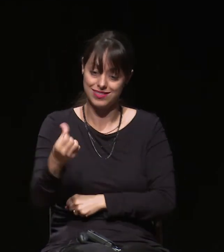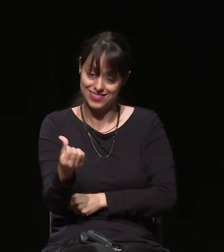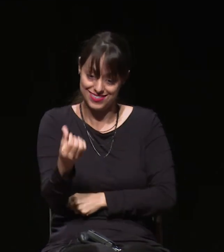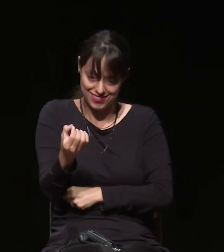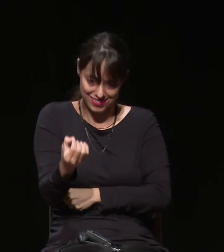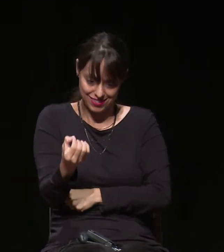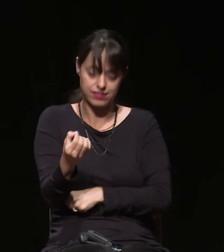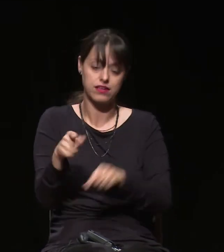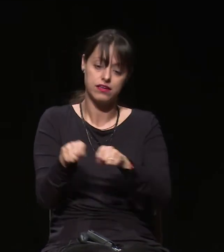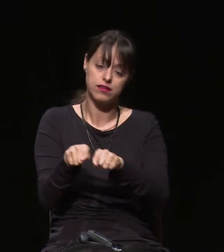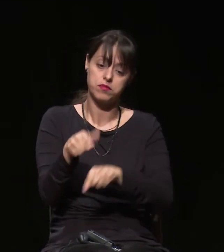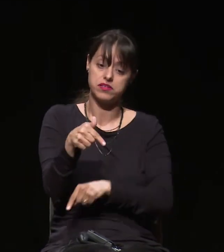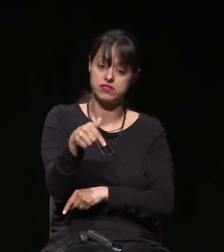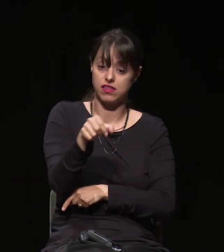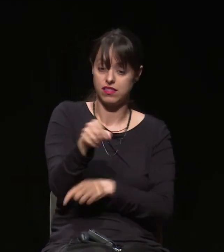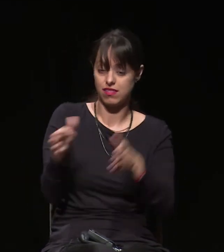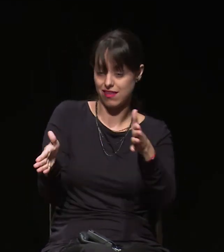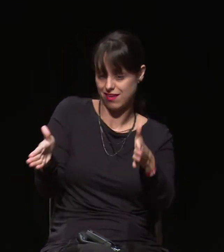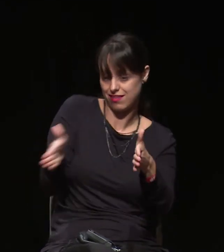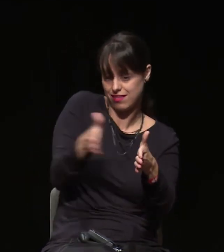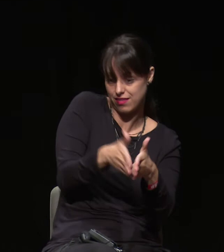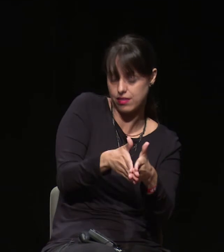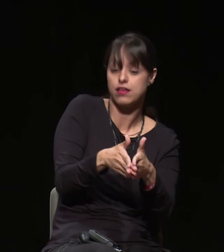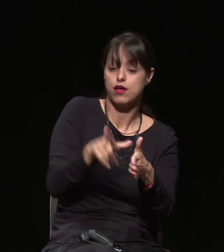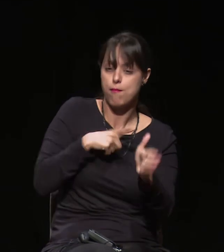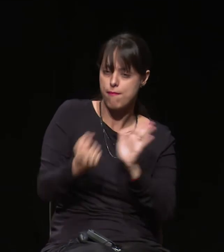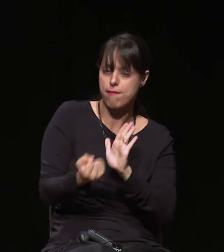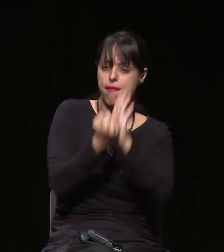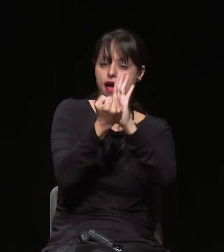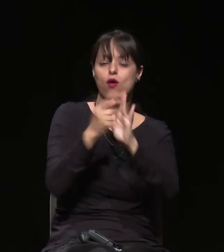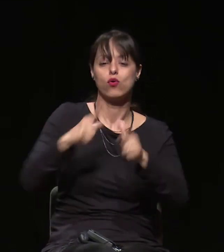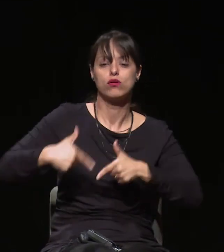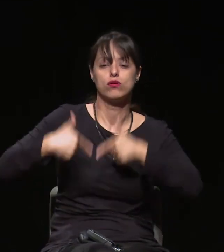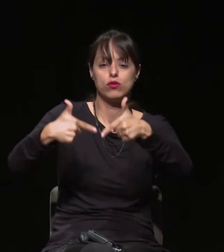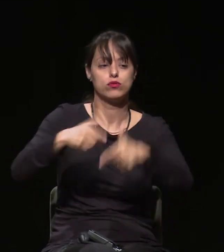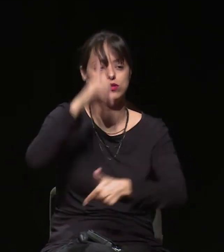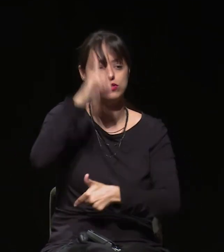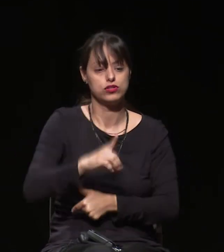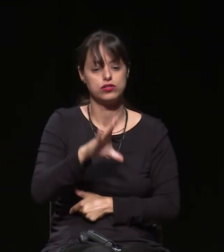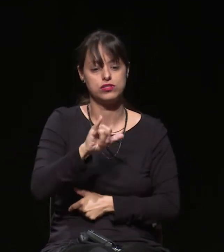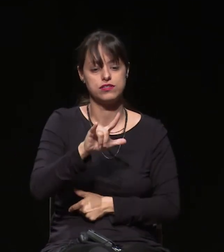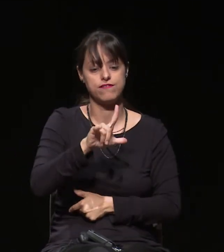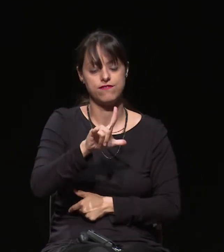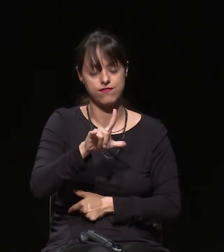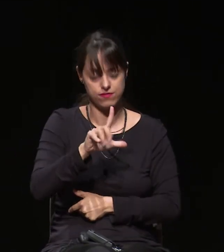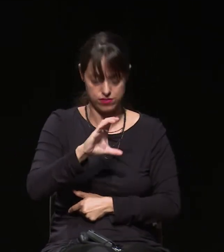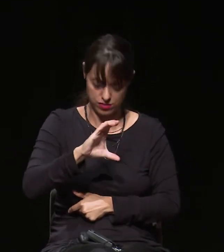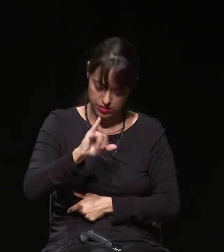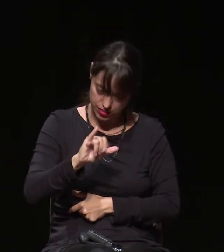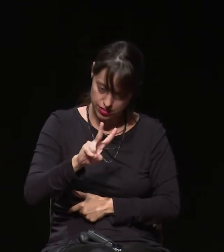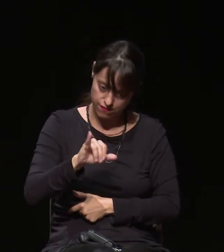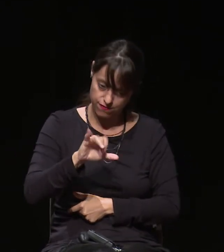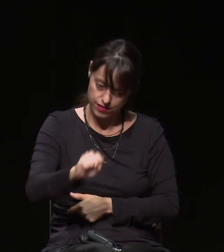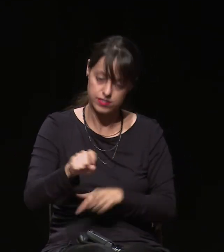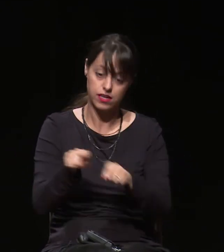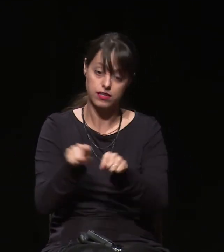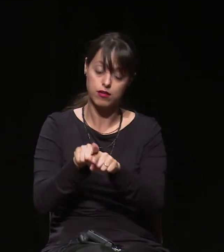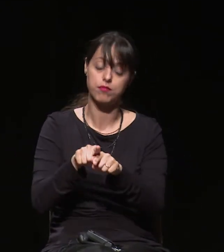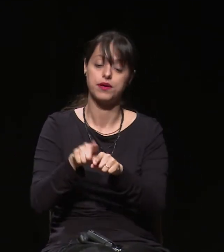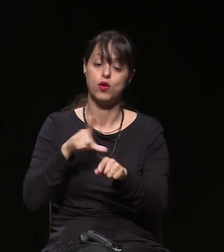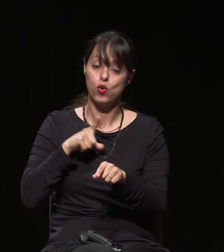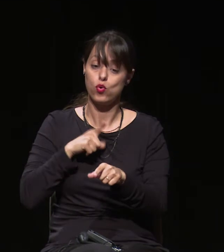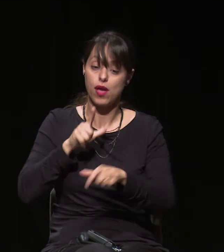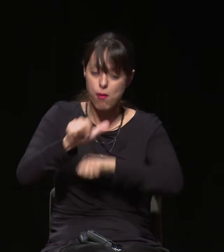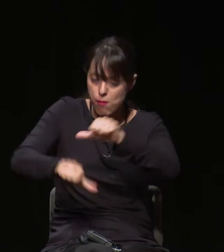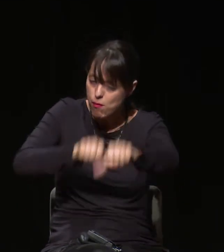definitiva a história política do Ocidente e a luta por direitos civis, sendo que as mudanças promovidas tiveram